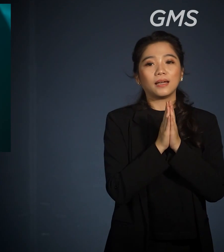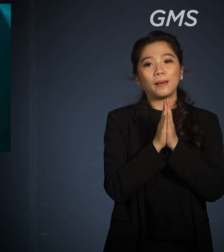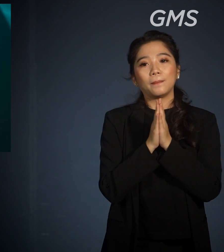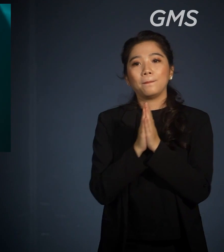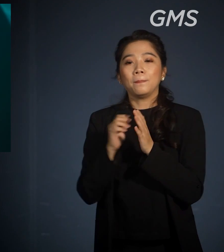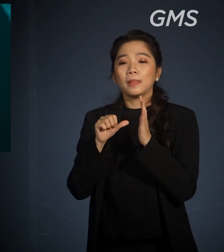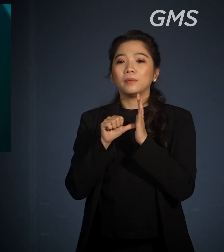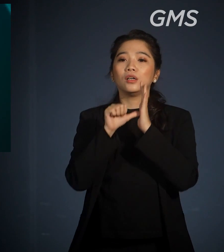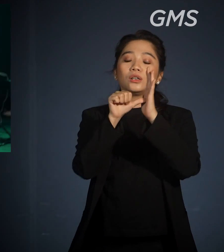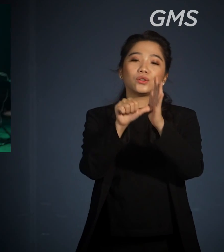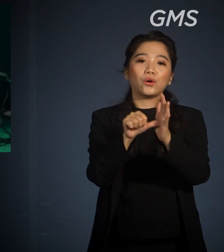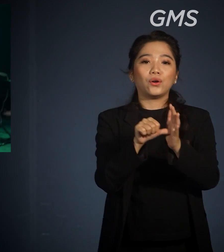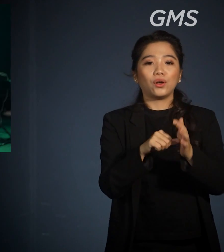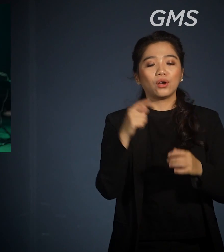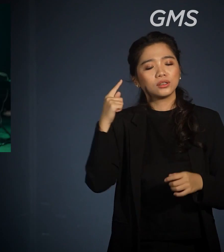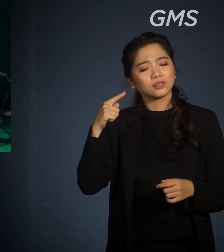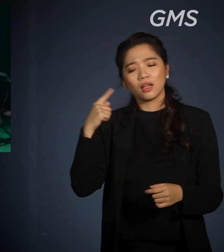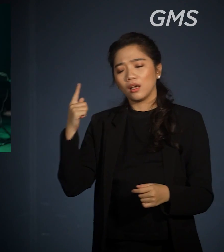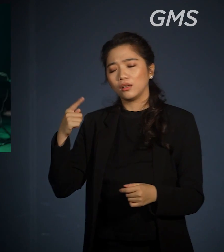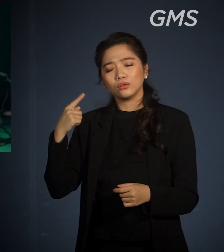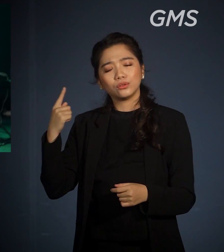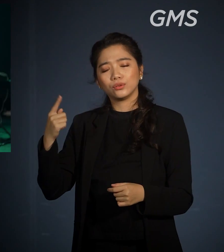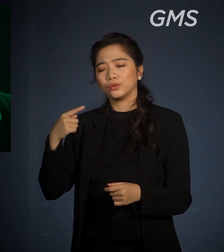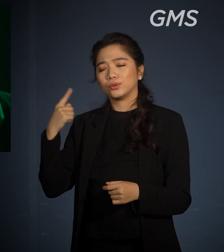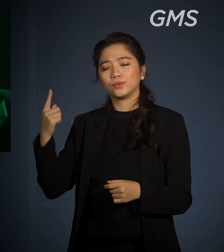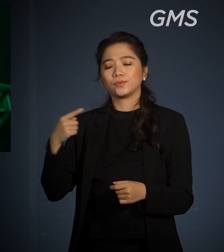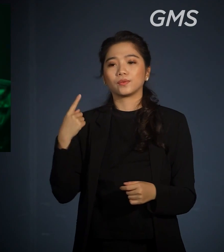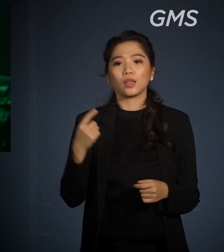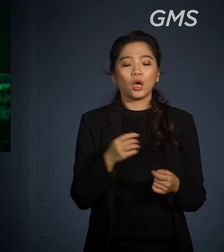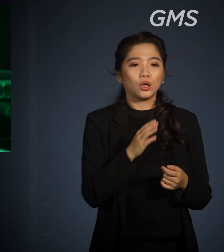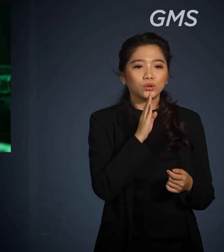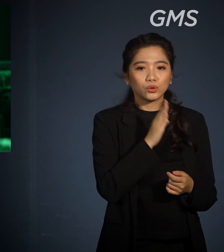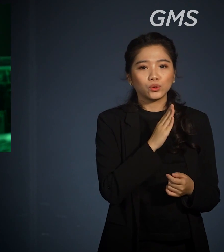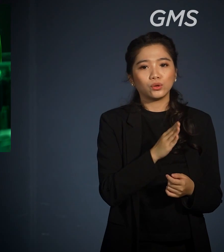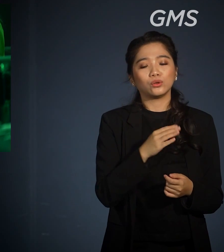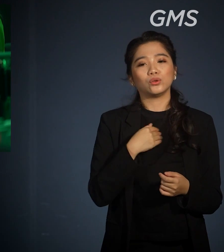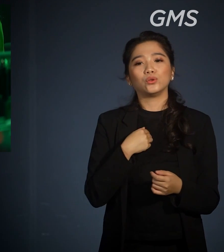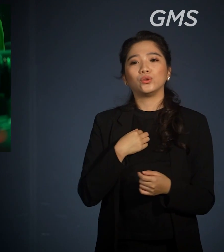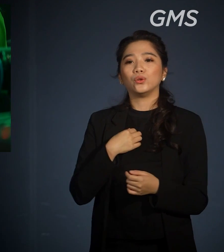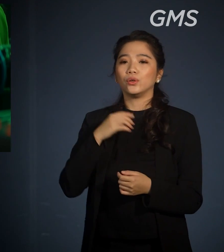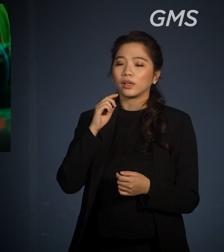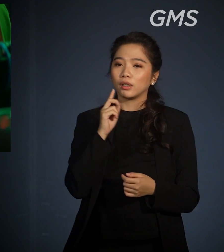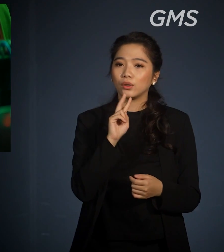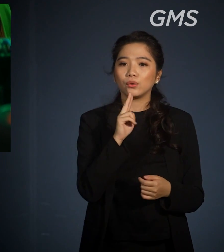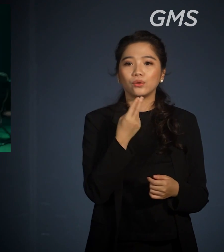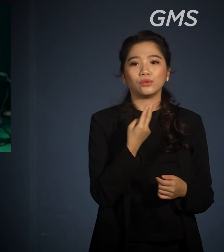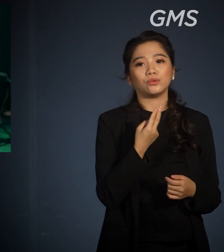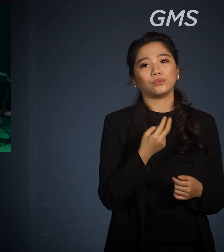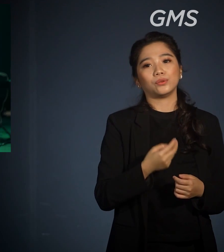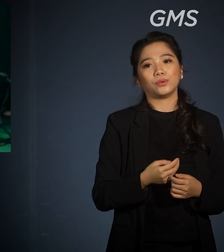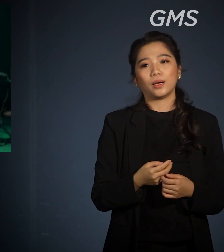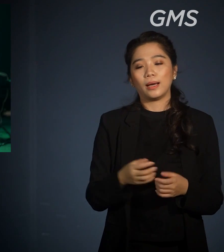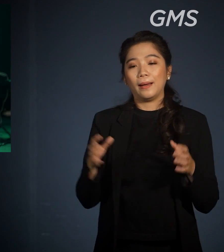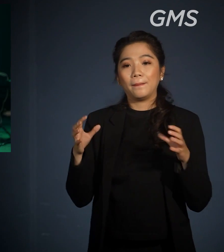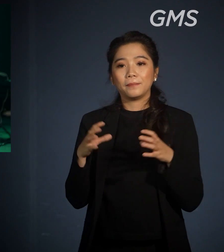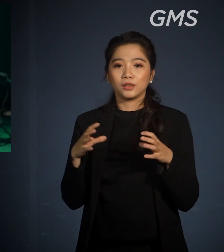menguatkan dan menolong selalu. Sungguh ku rindu